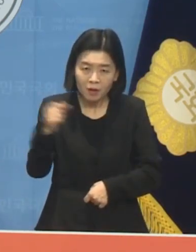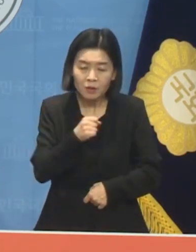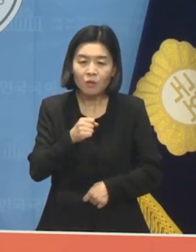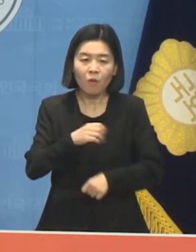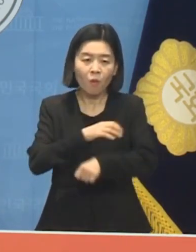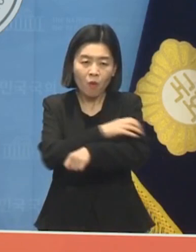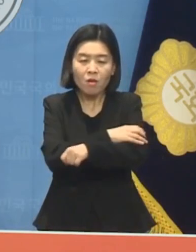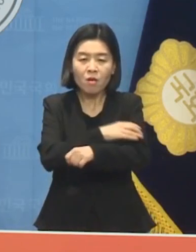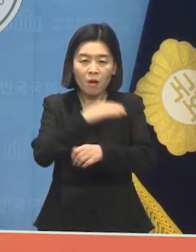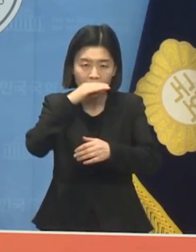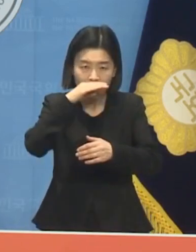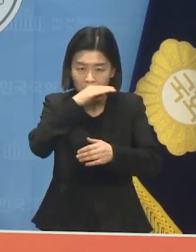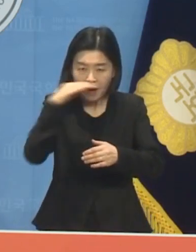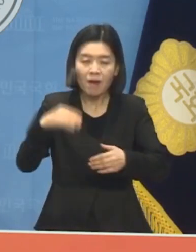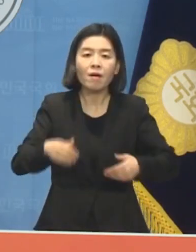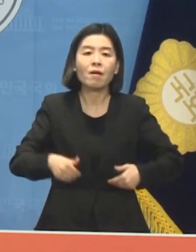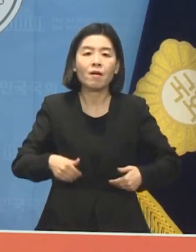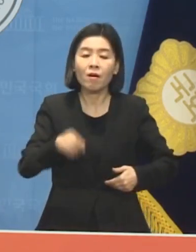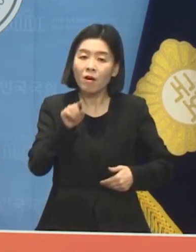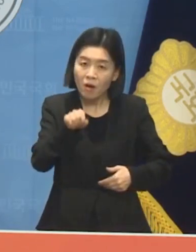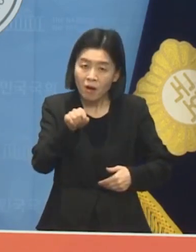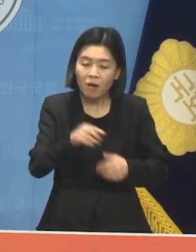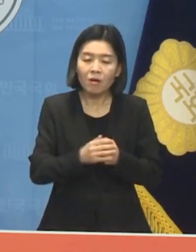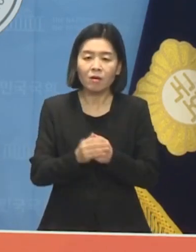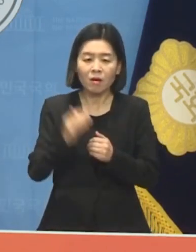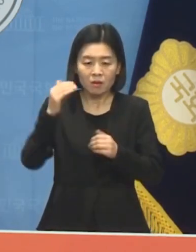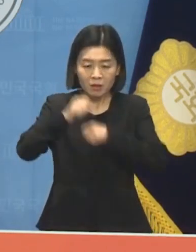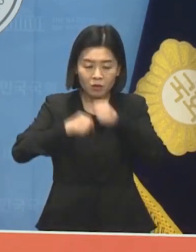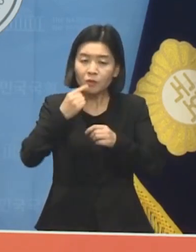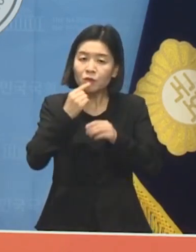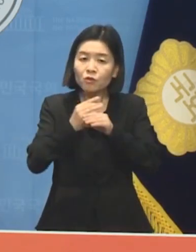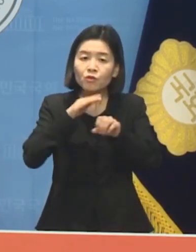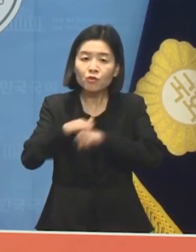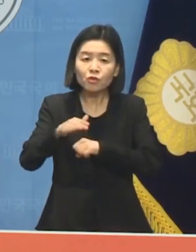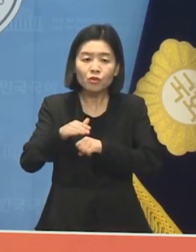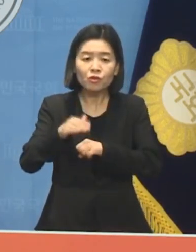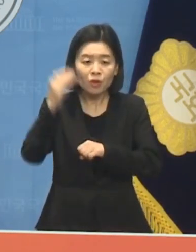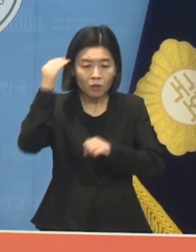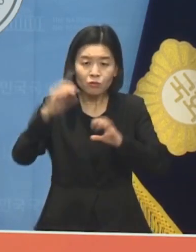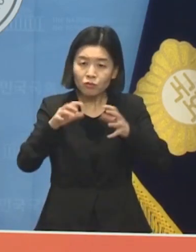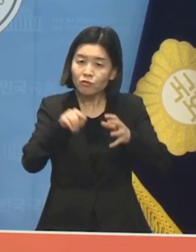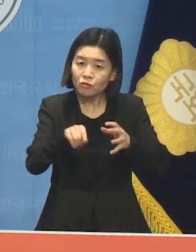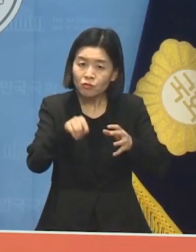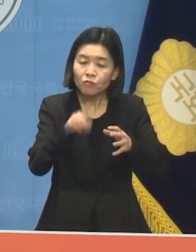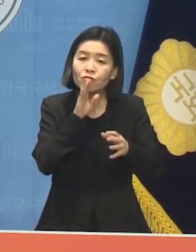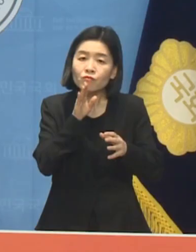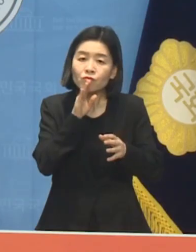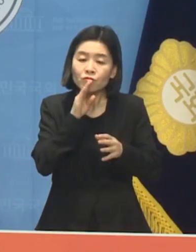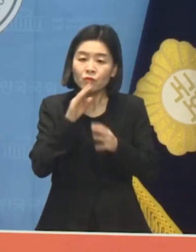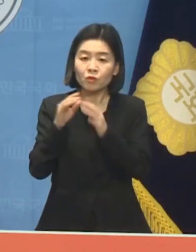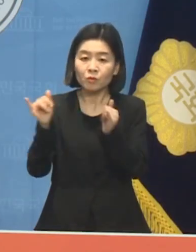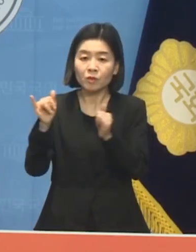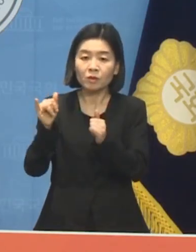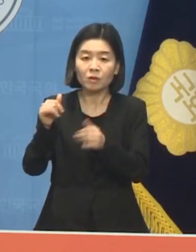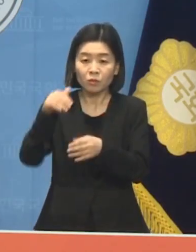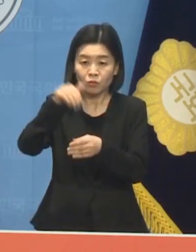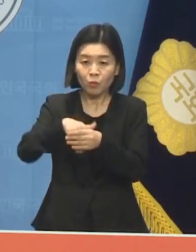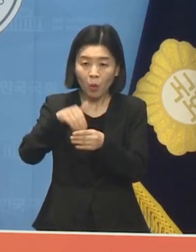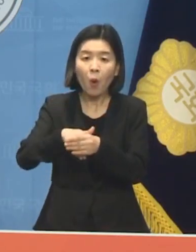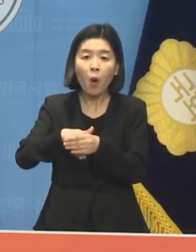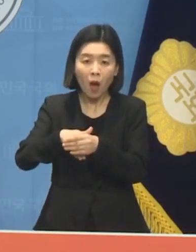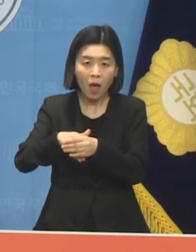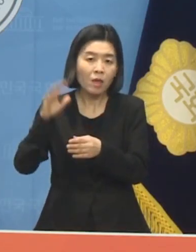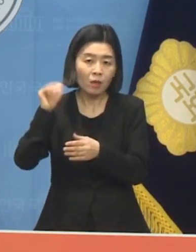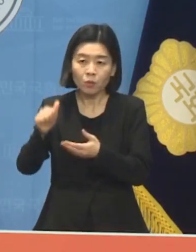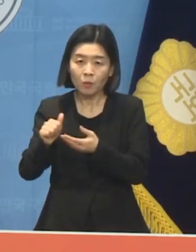제도이다. 자유민주주의 국가인 대한민국의 국민이 뽑은 대통령을 거대 야당인 입법부가